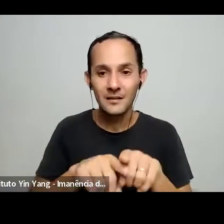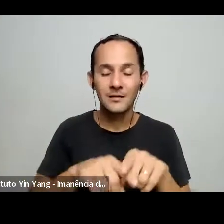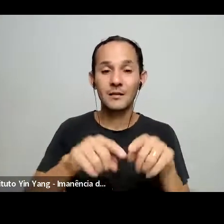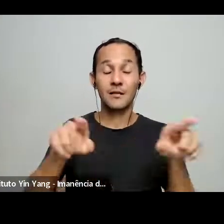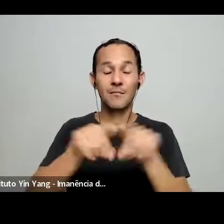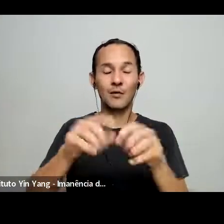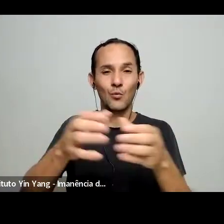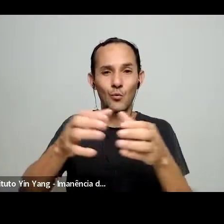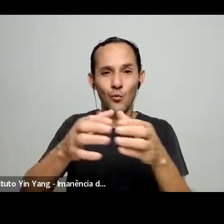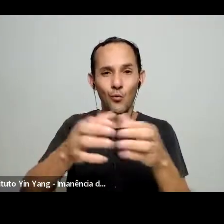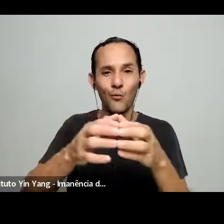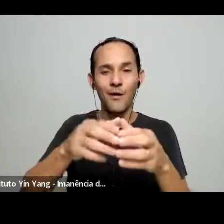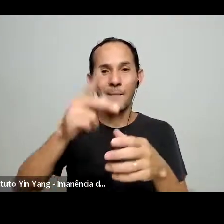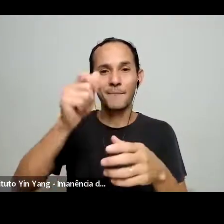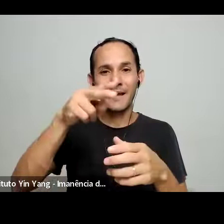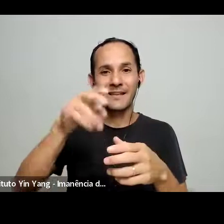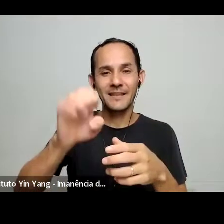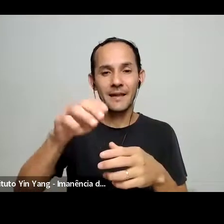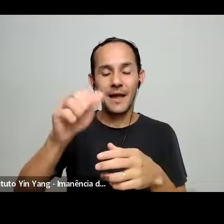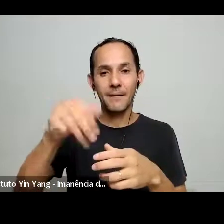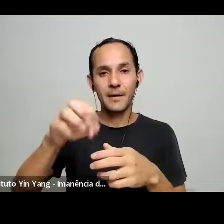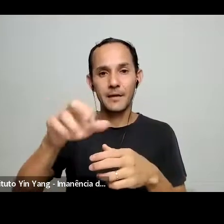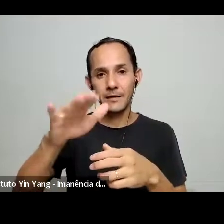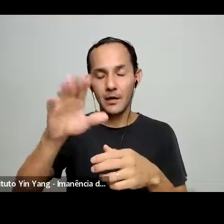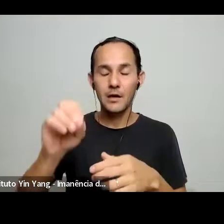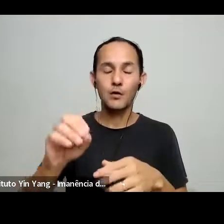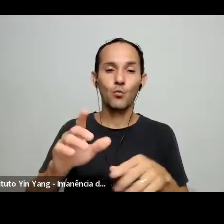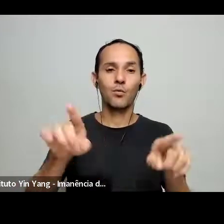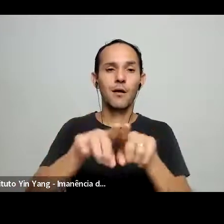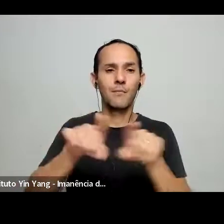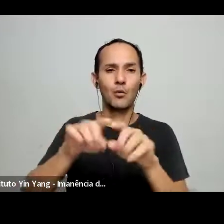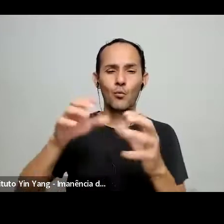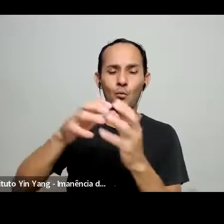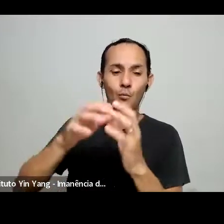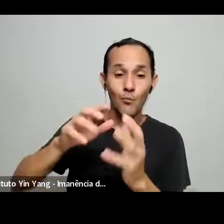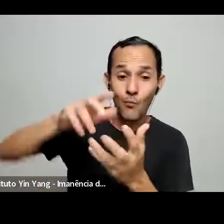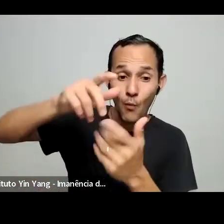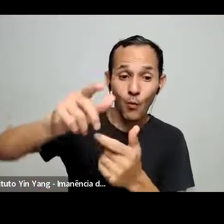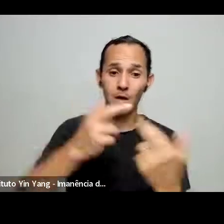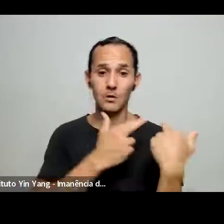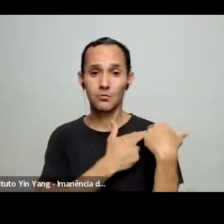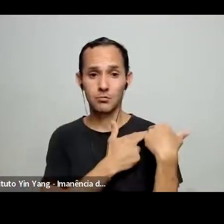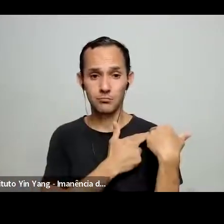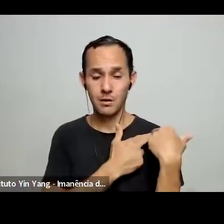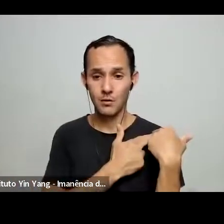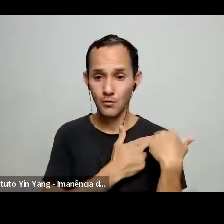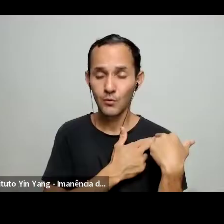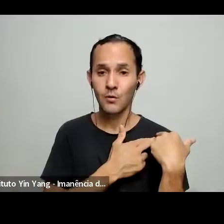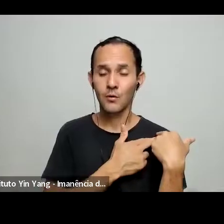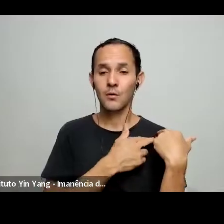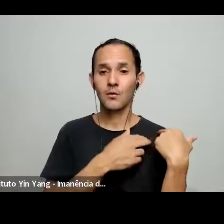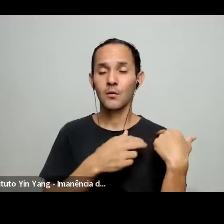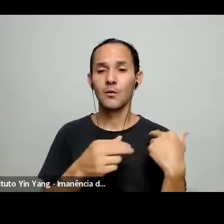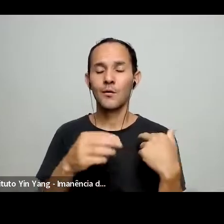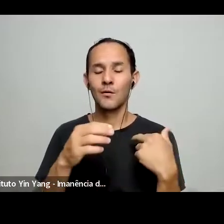Pan-Americana de Saúde, várias organizações internacionais que assumiram com a Organização Mundial de Saúde,